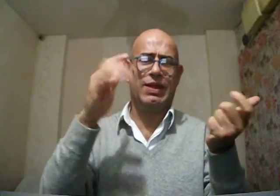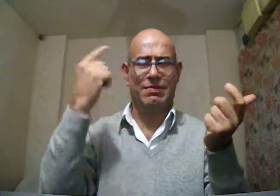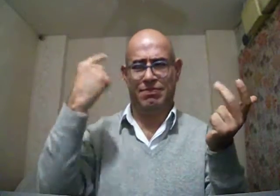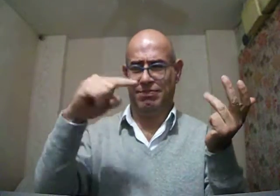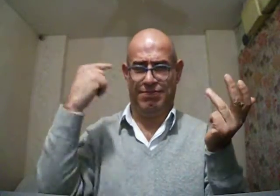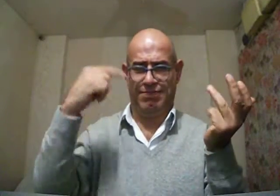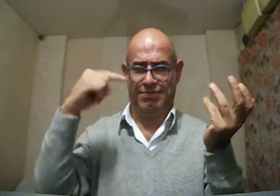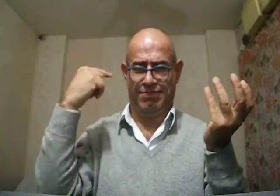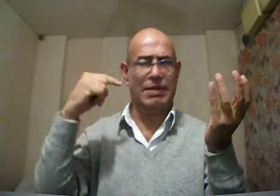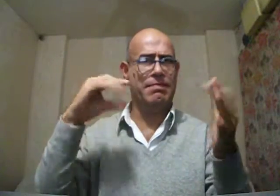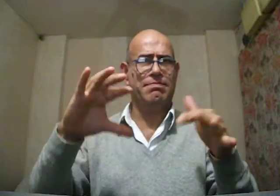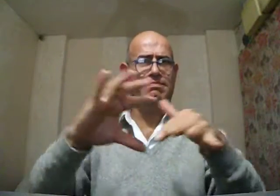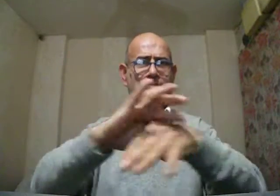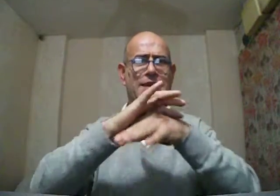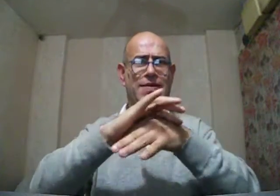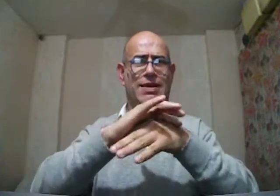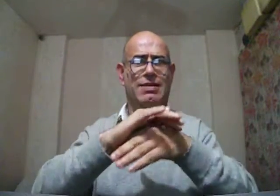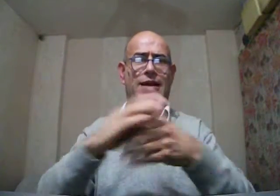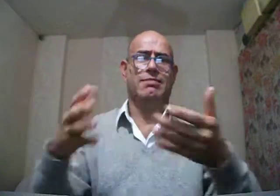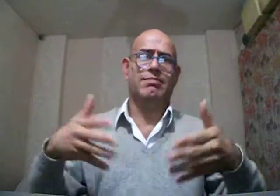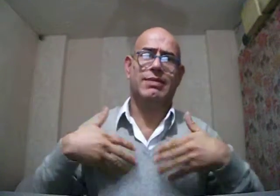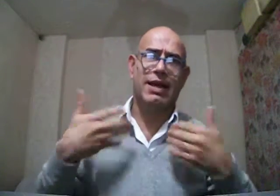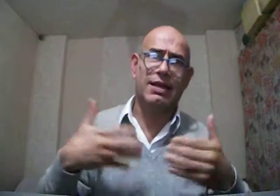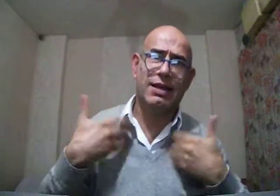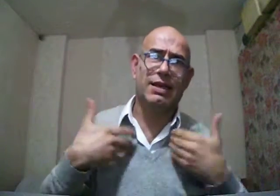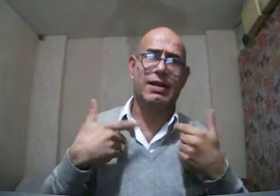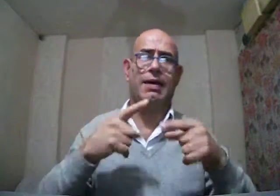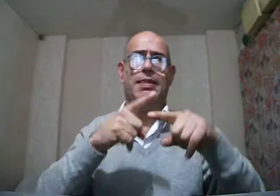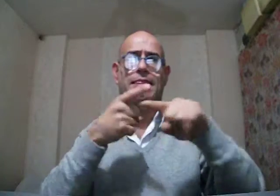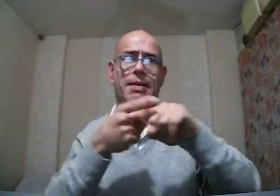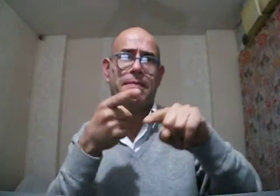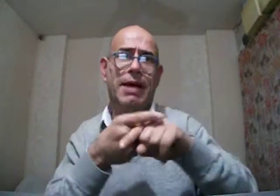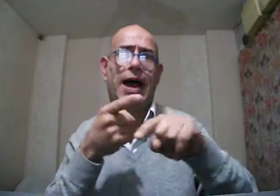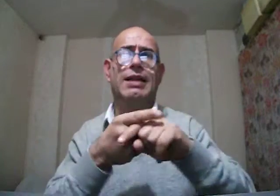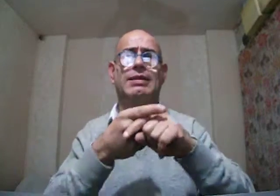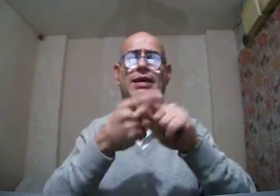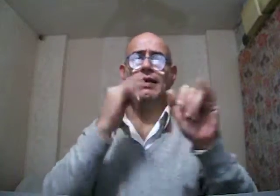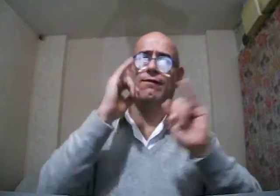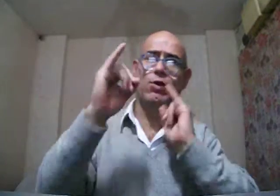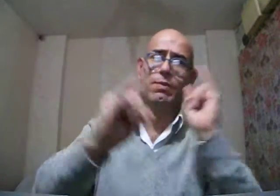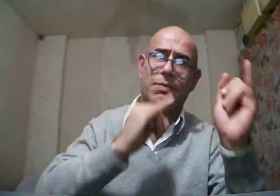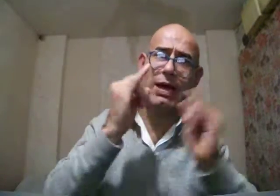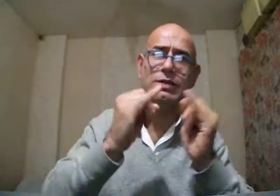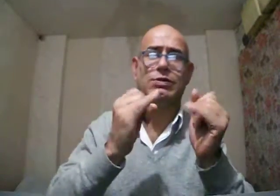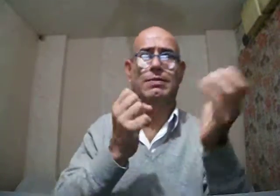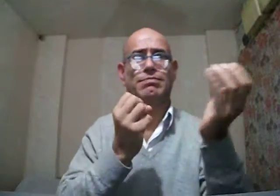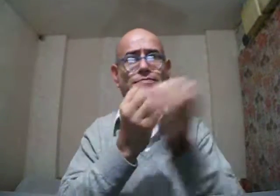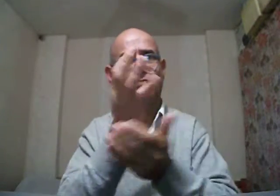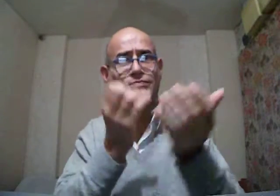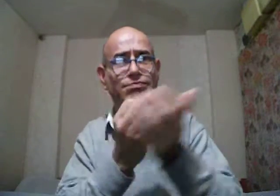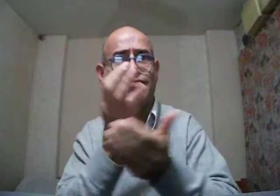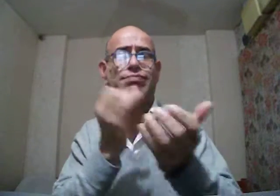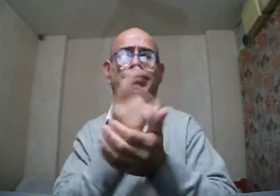super flexibles, con bordes transparentes y tanto de absorción. Nueva línea Cote, comprobar que hay detalles que lo cambian todo.